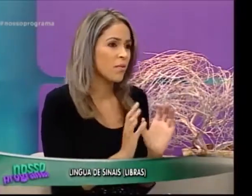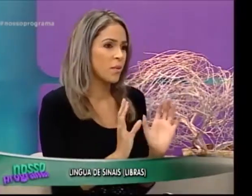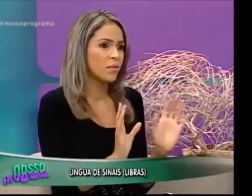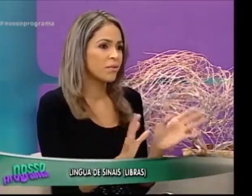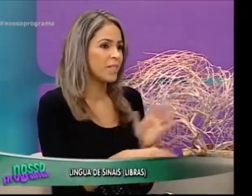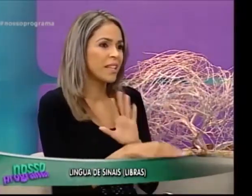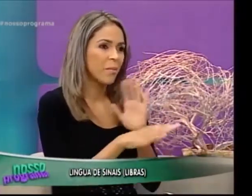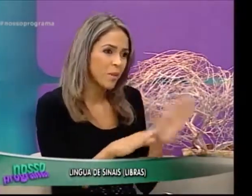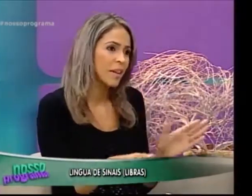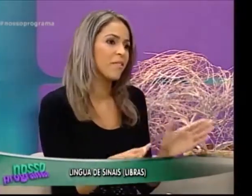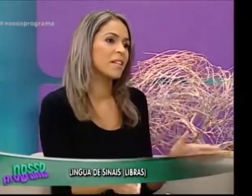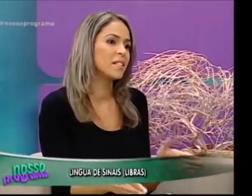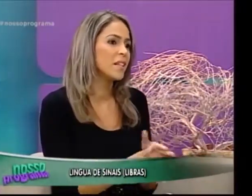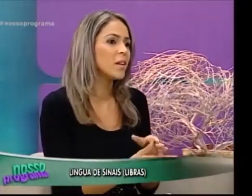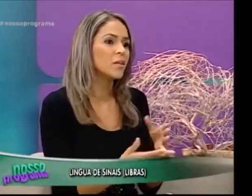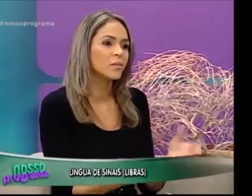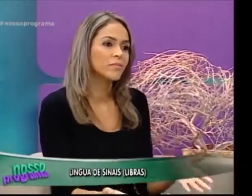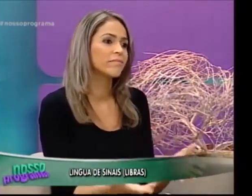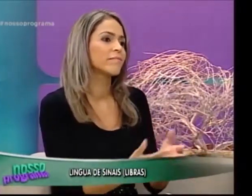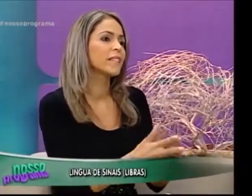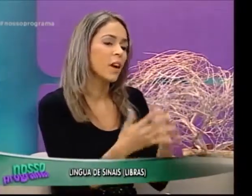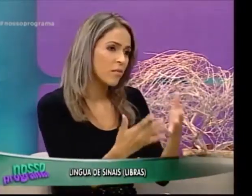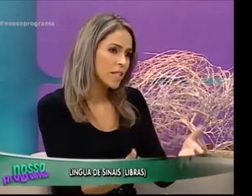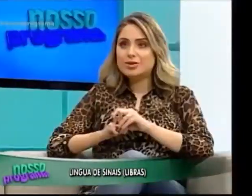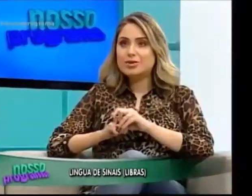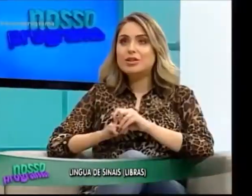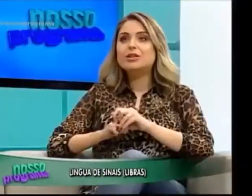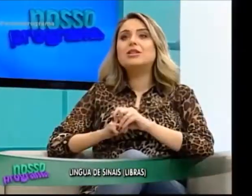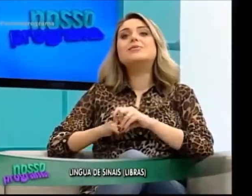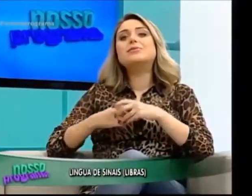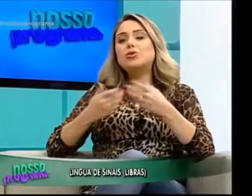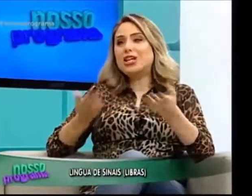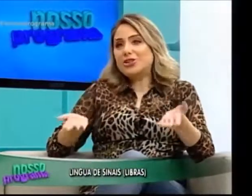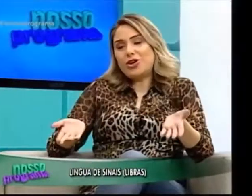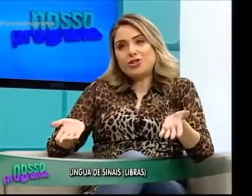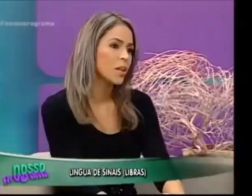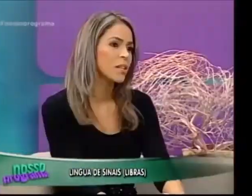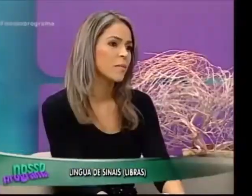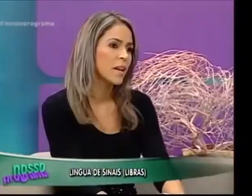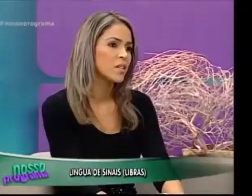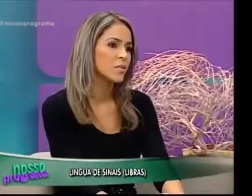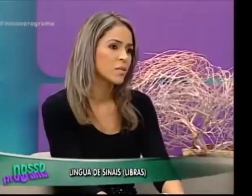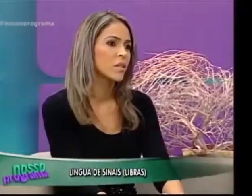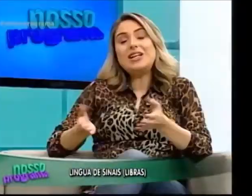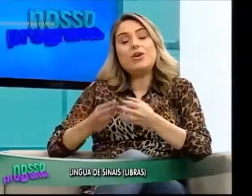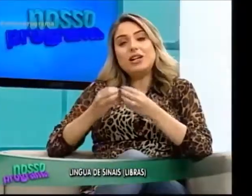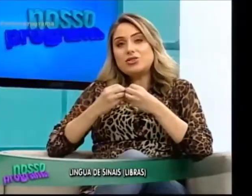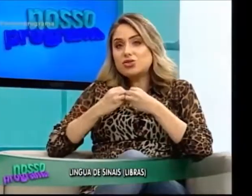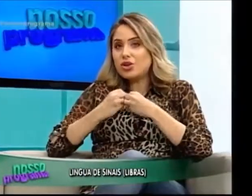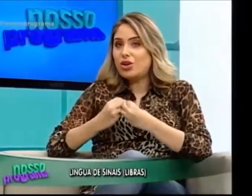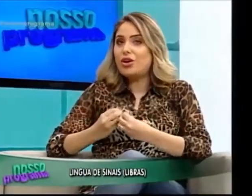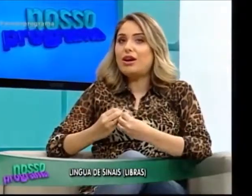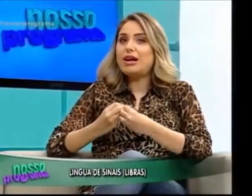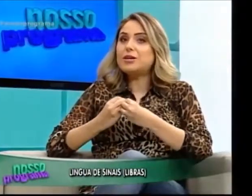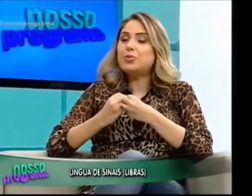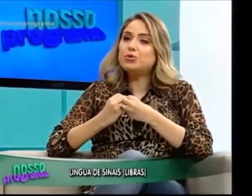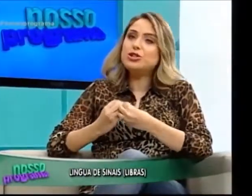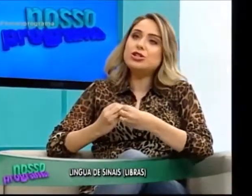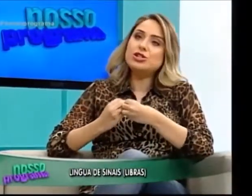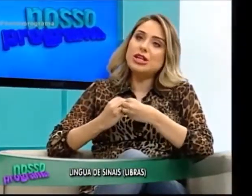horrível. E acabou que ele faleceu. Faleceu? Talvez até por falta do comunidade. O diagnóstico demorou para... Olha só a que ponto a gente chega